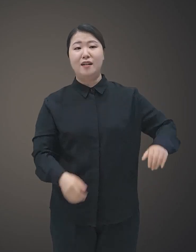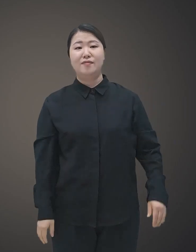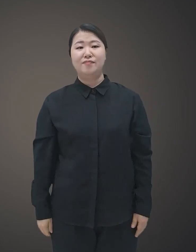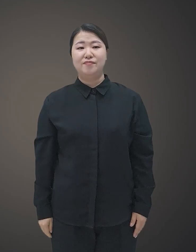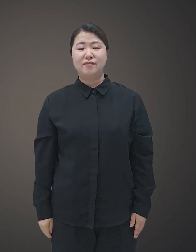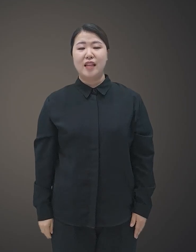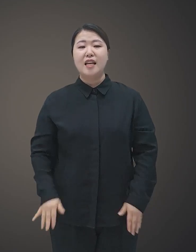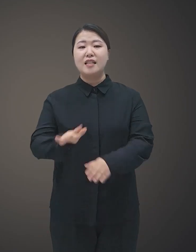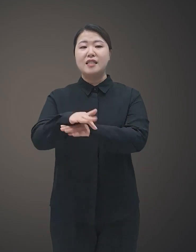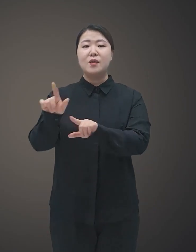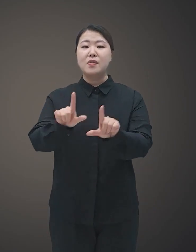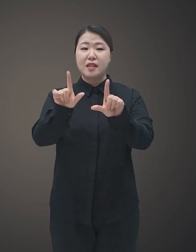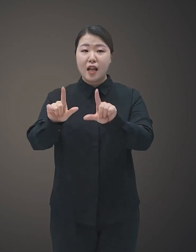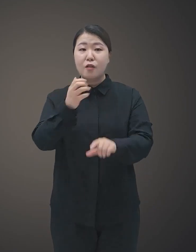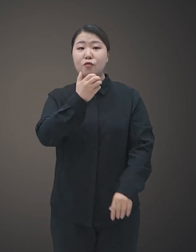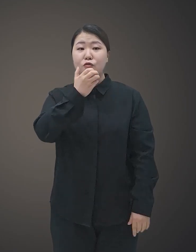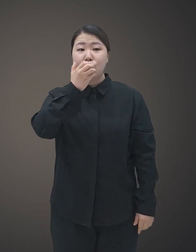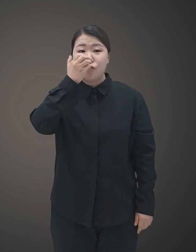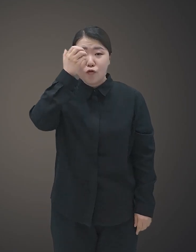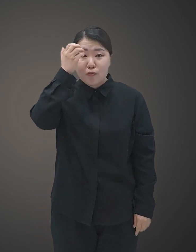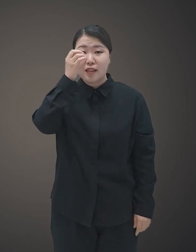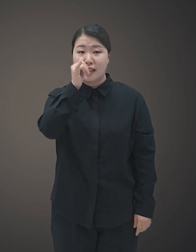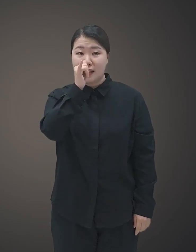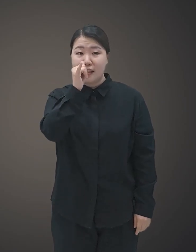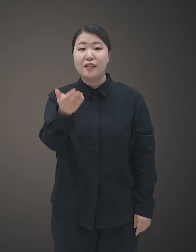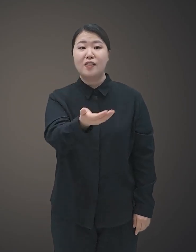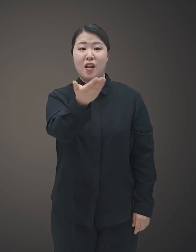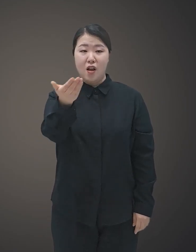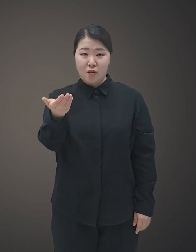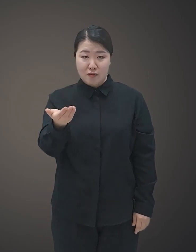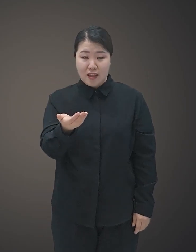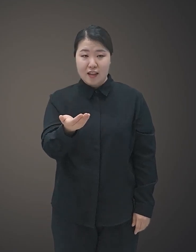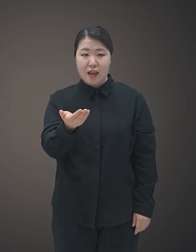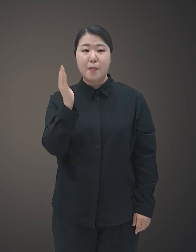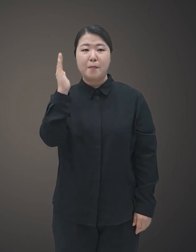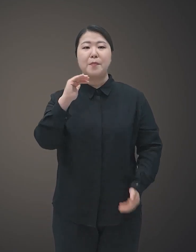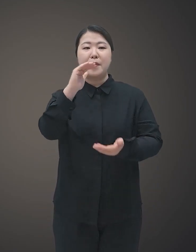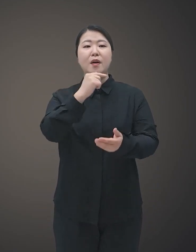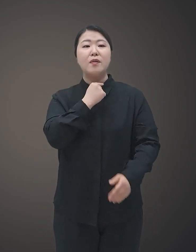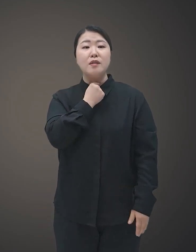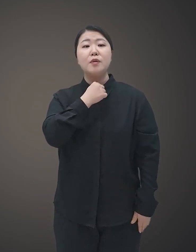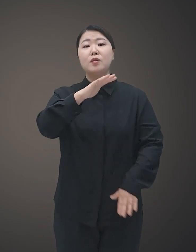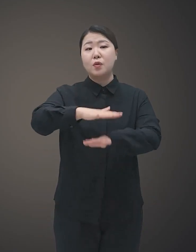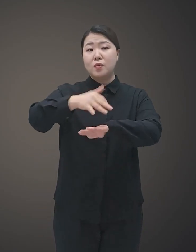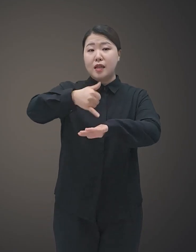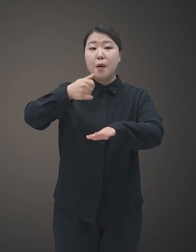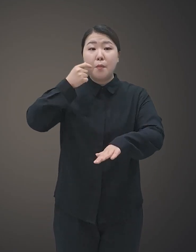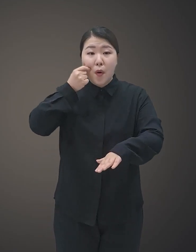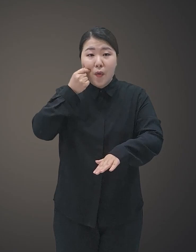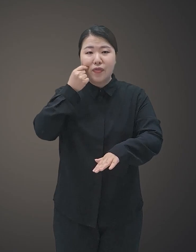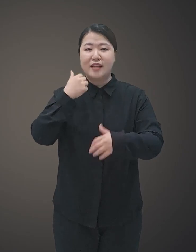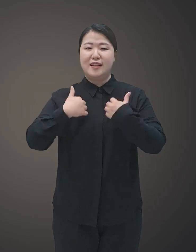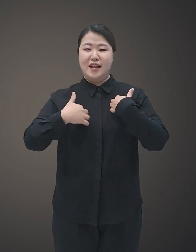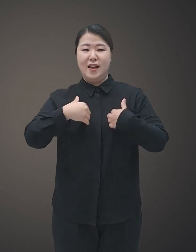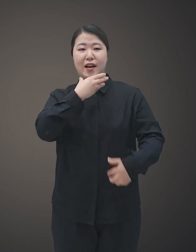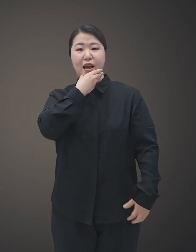시골살이를 꿈만 꾸는 이들에게 들려주는 농사는 못 지어도 낭만과 행복은 알차게